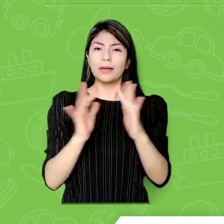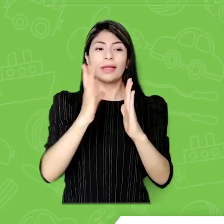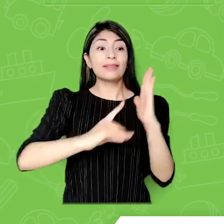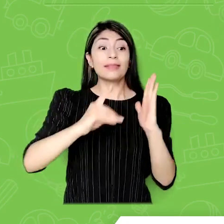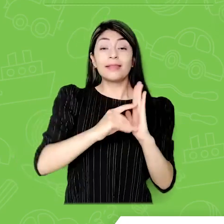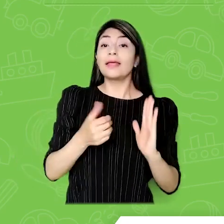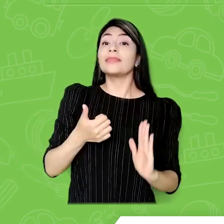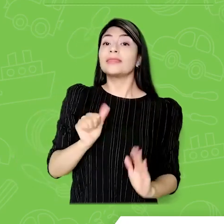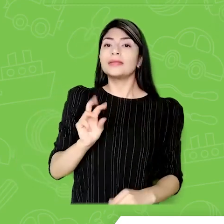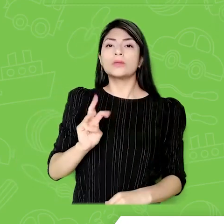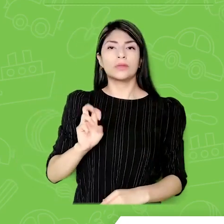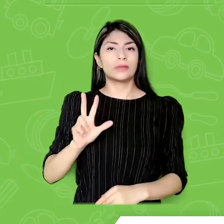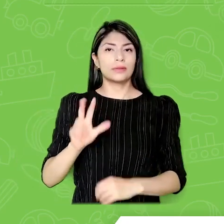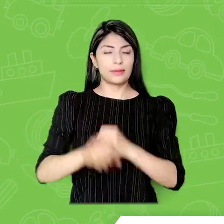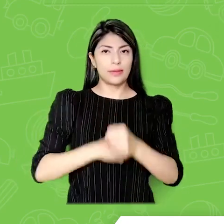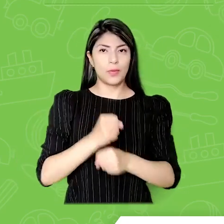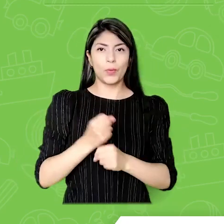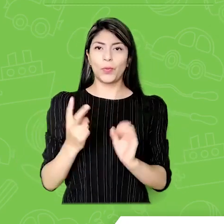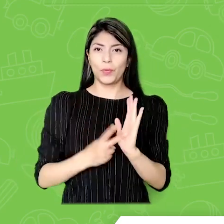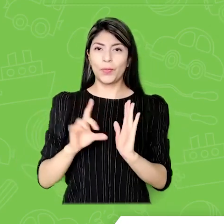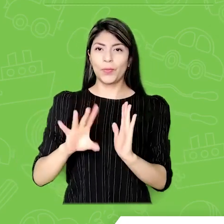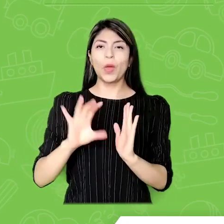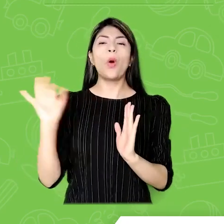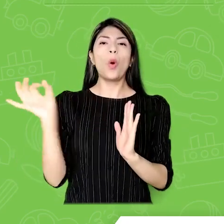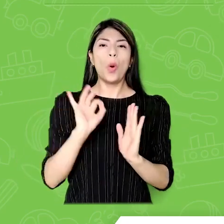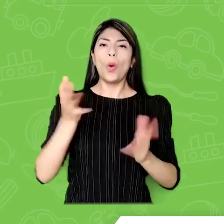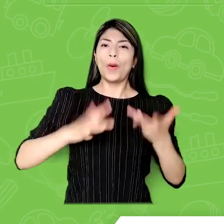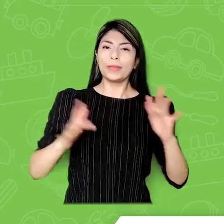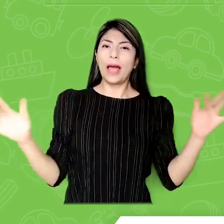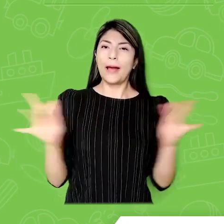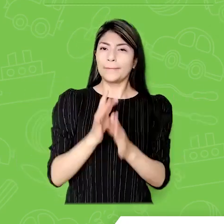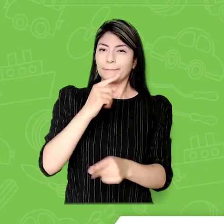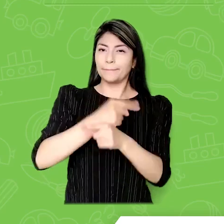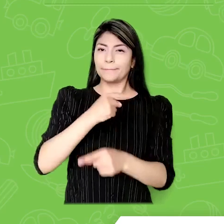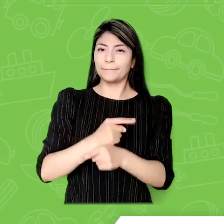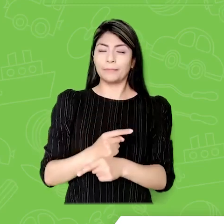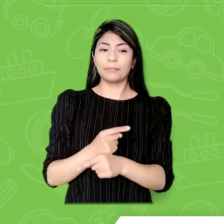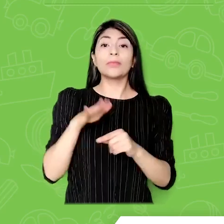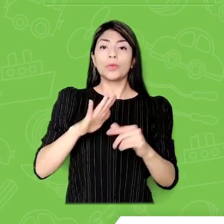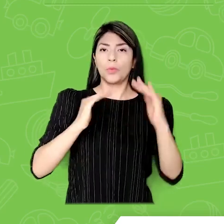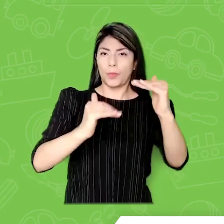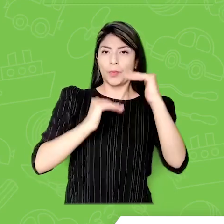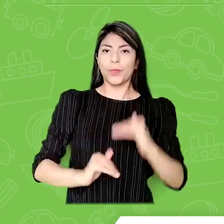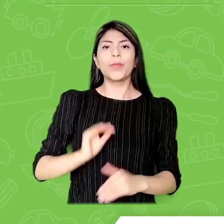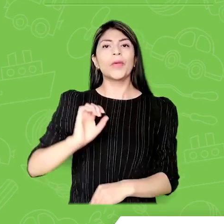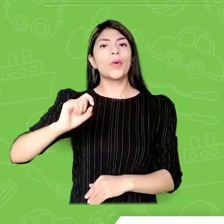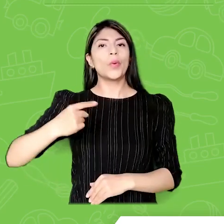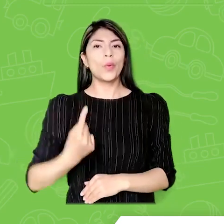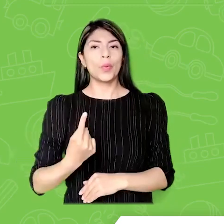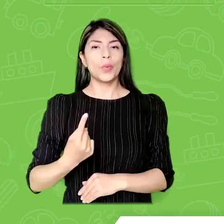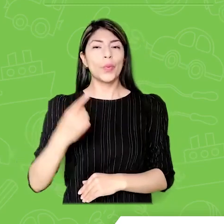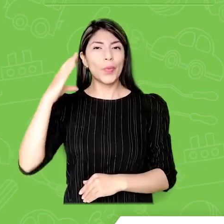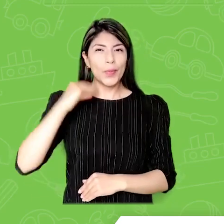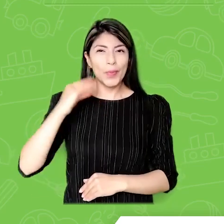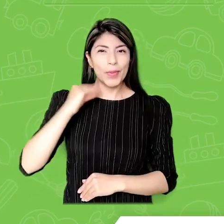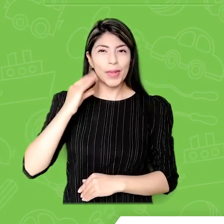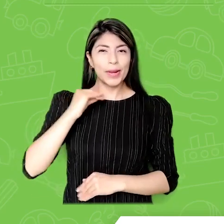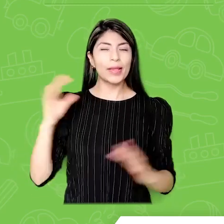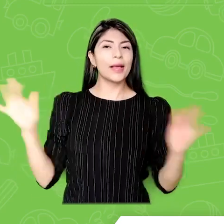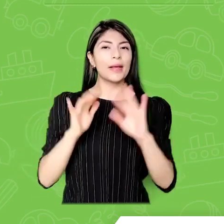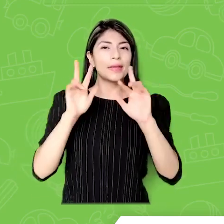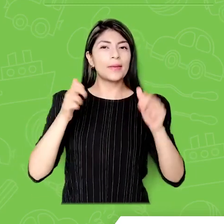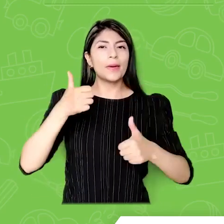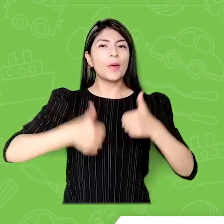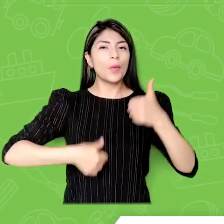de 2015 o el que haga sus veces. Parágrafo 1. La experiencia previa solo será válida una vez